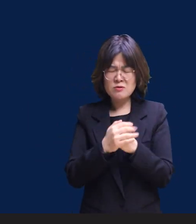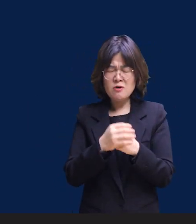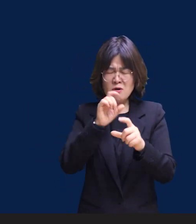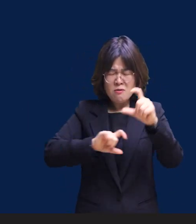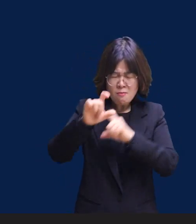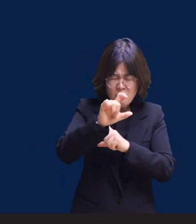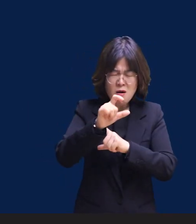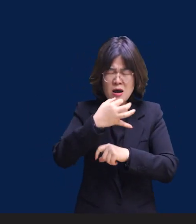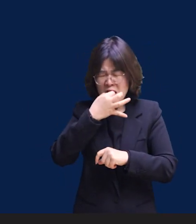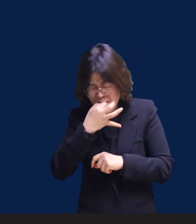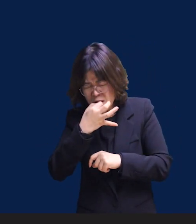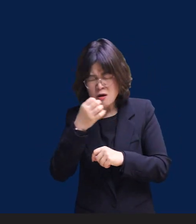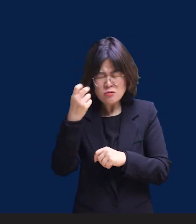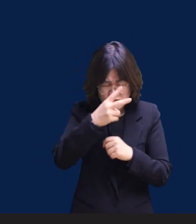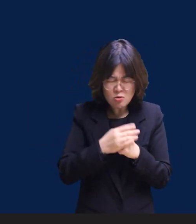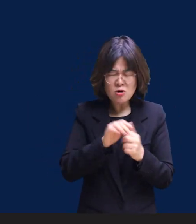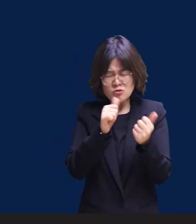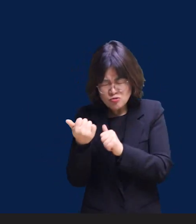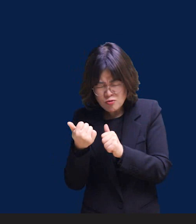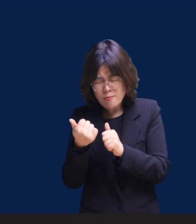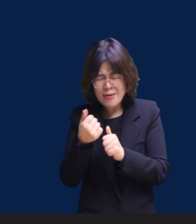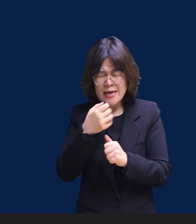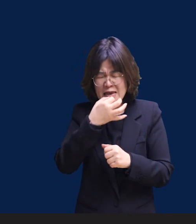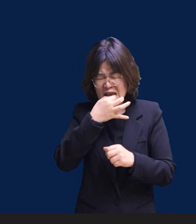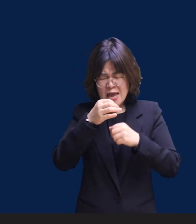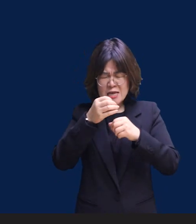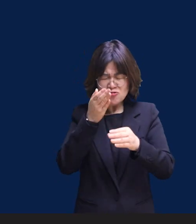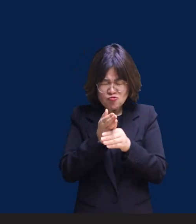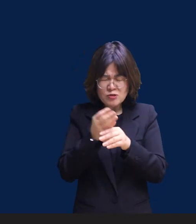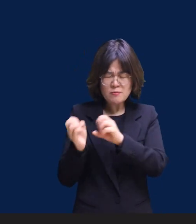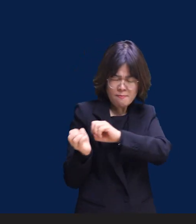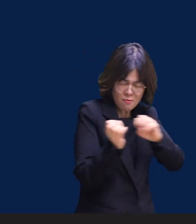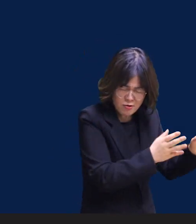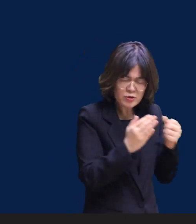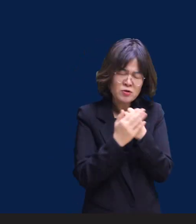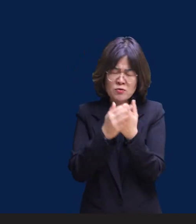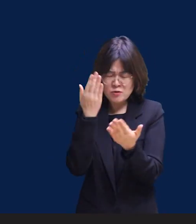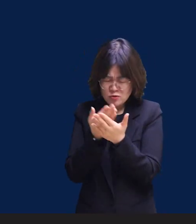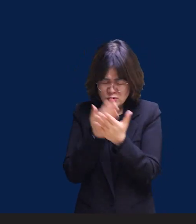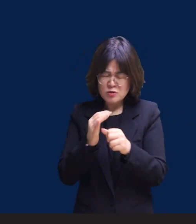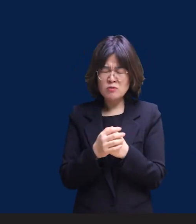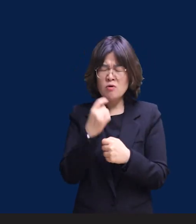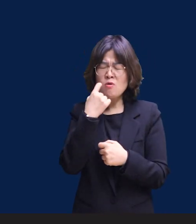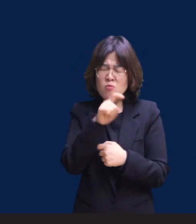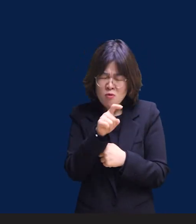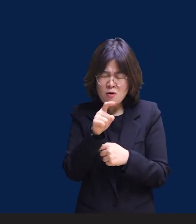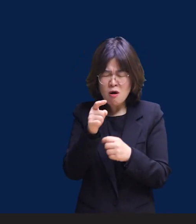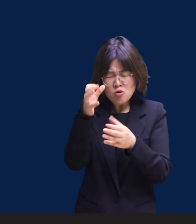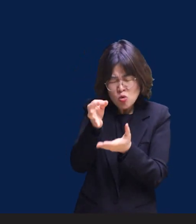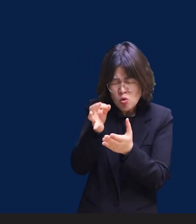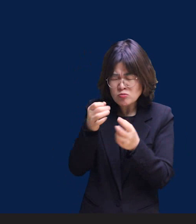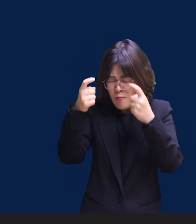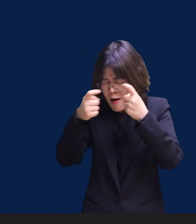탐욕과 이기심으로 인해 죽음의 그림자를 불러들이지 않도록 하여 주시옵소서. 황금과